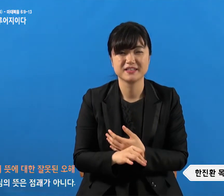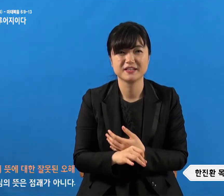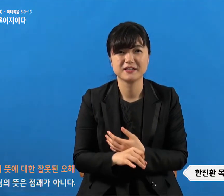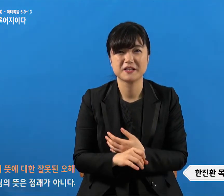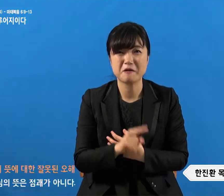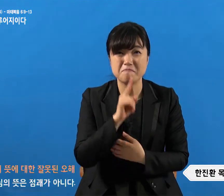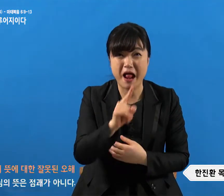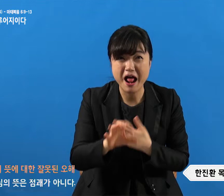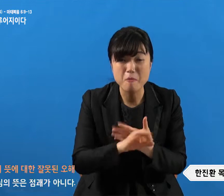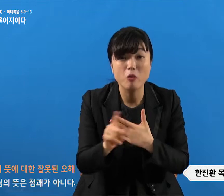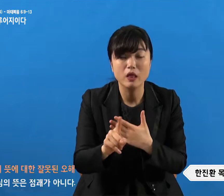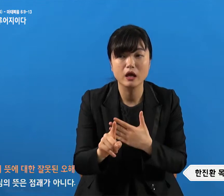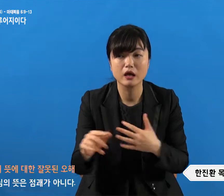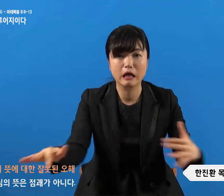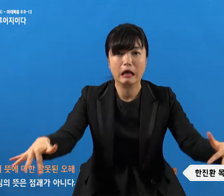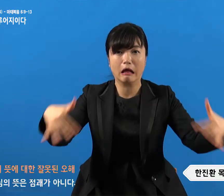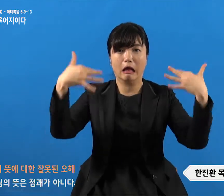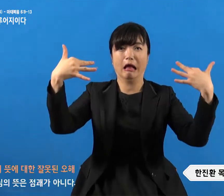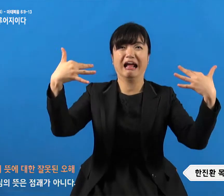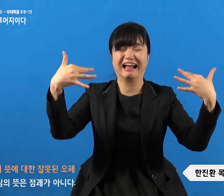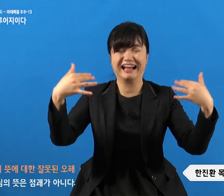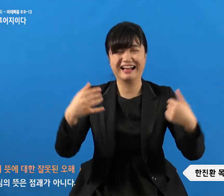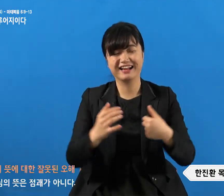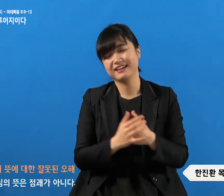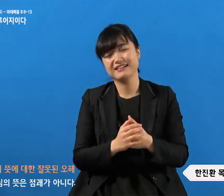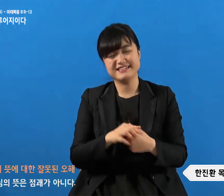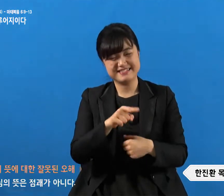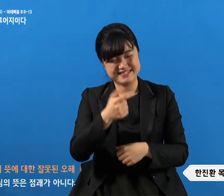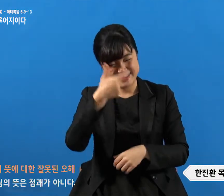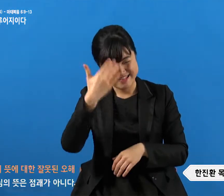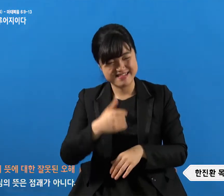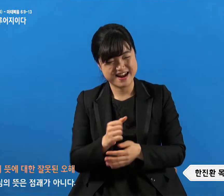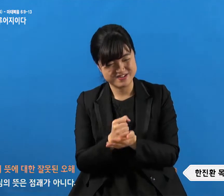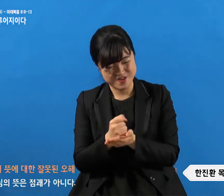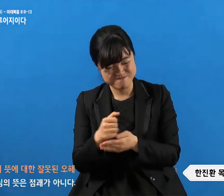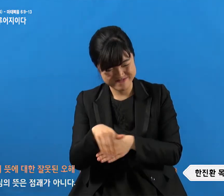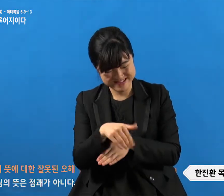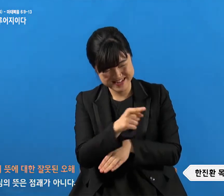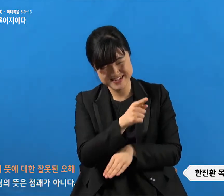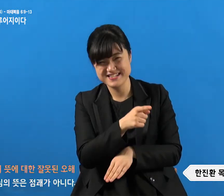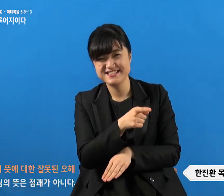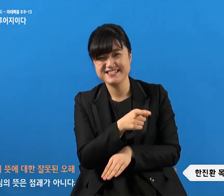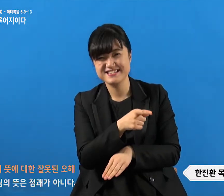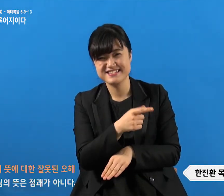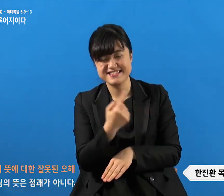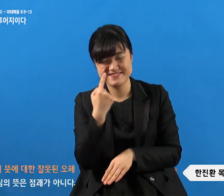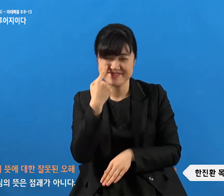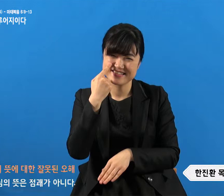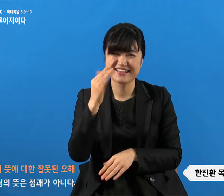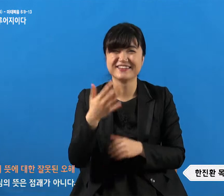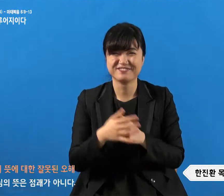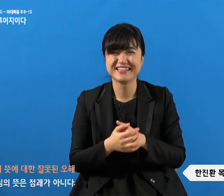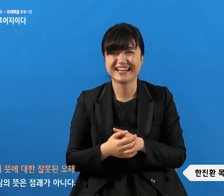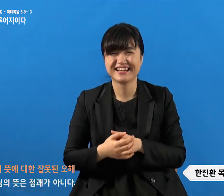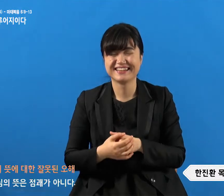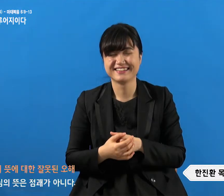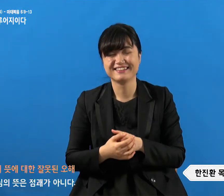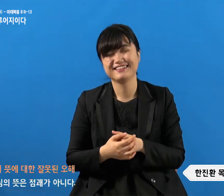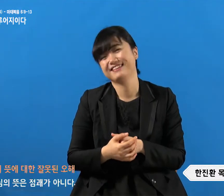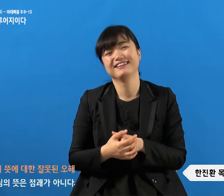이렇게 합니다 하고 톡 튀어나오면 옛날에 번질기게 다닌 거 뾰록 나는 겁니다.